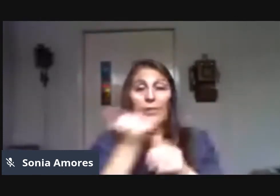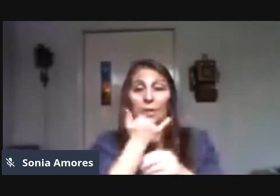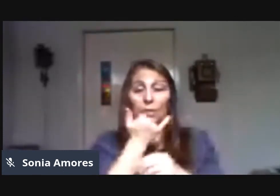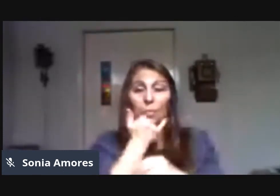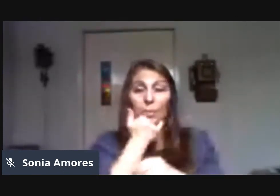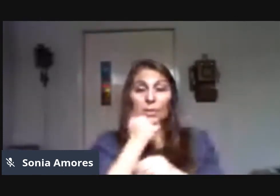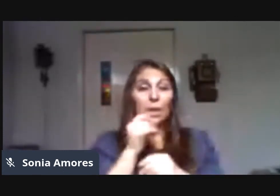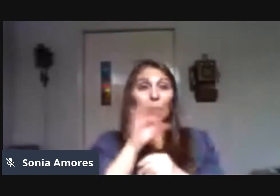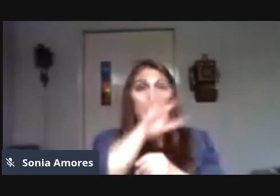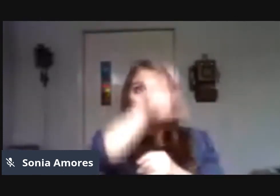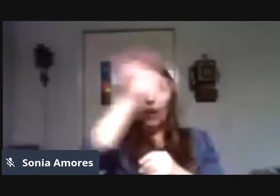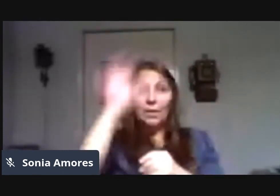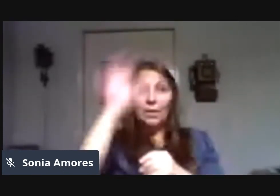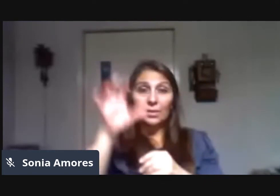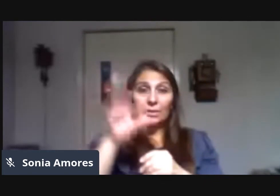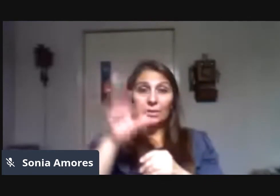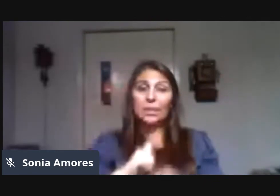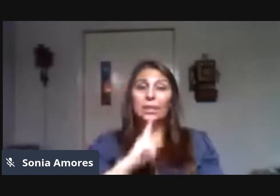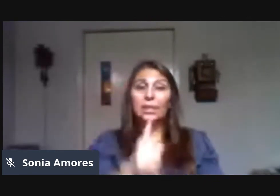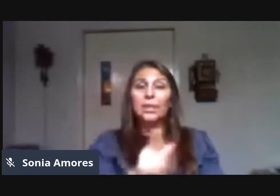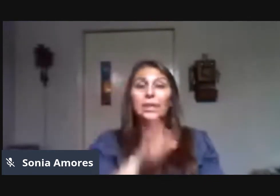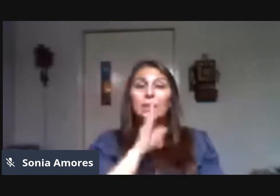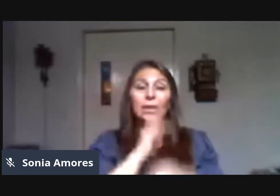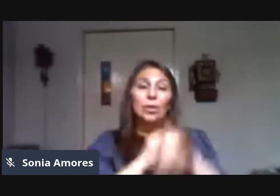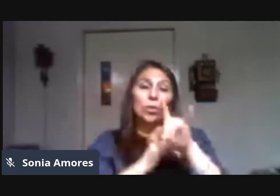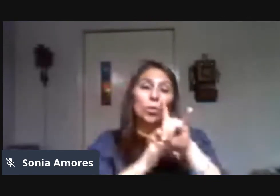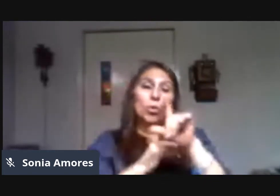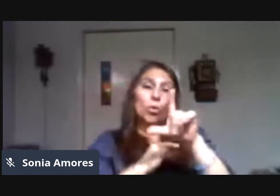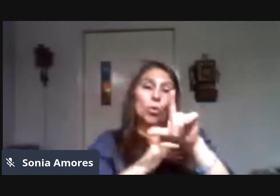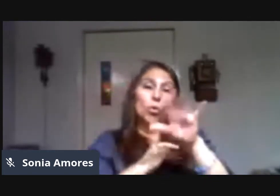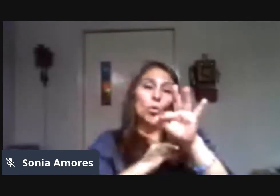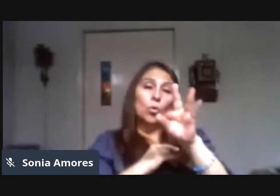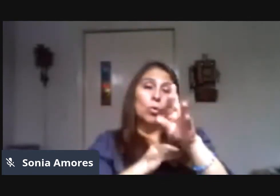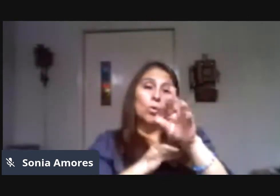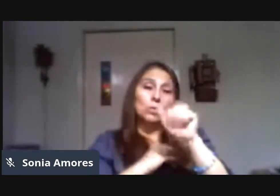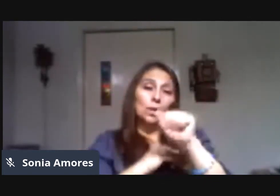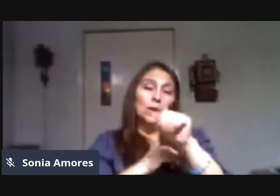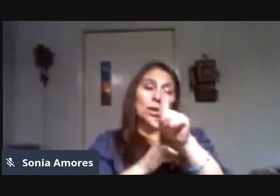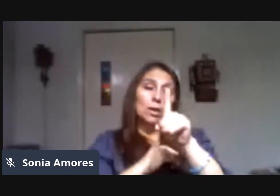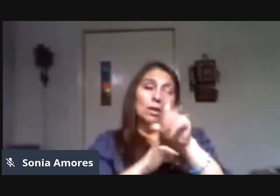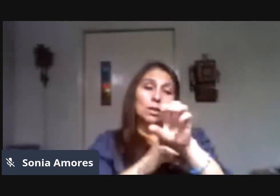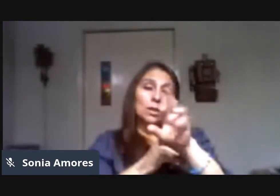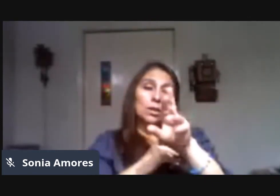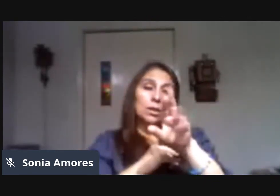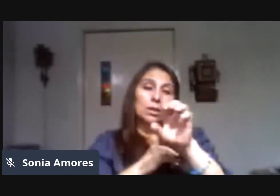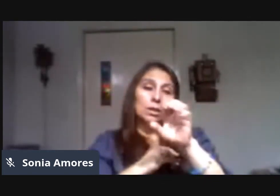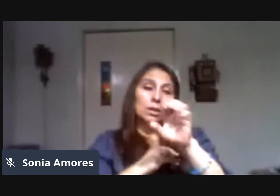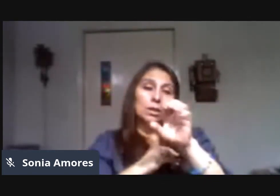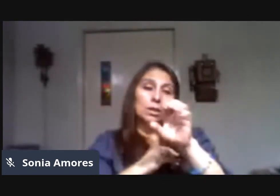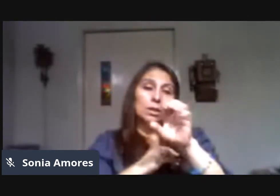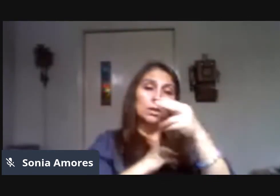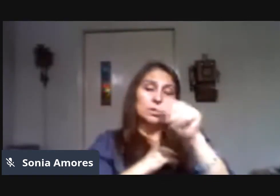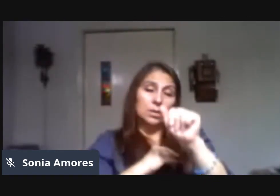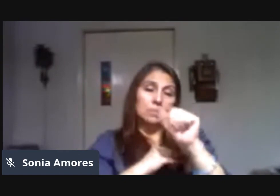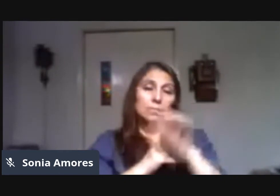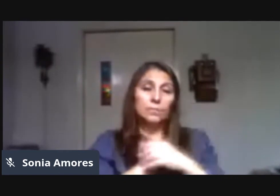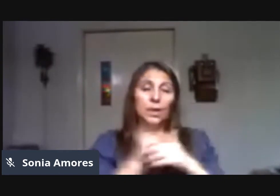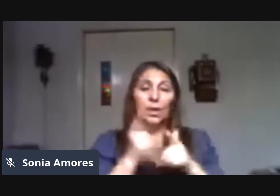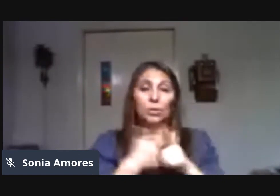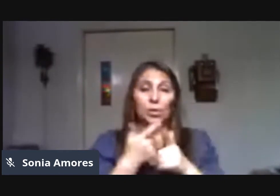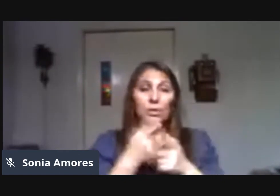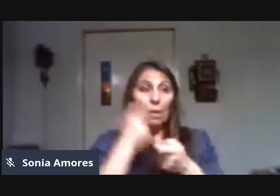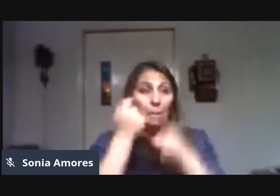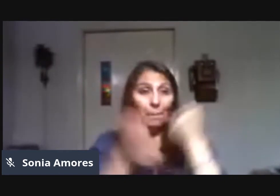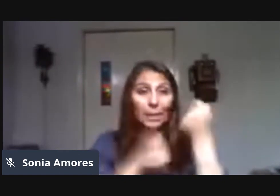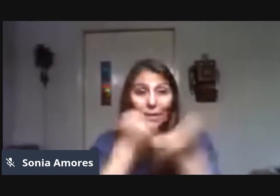Y es una desglobalización regresiva, nacionalista, ¿sí? Que cierra sus mercados,